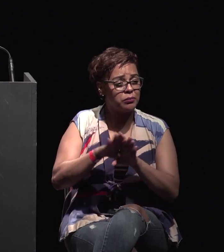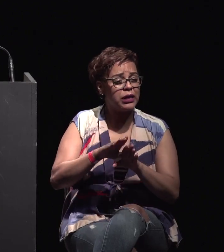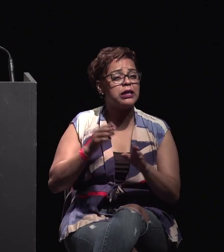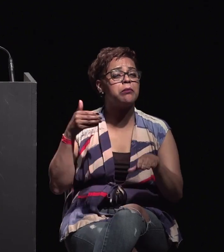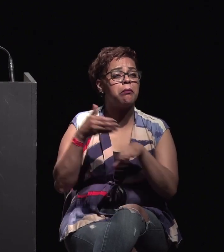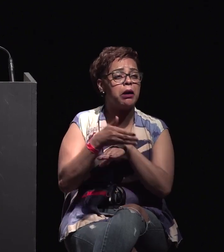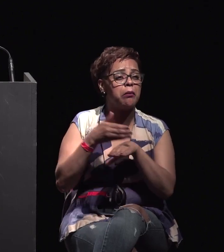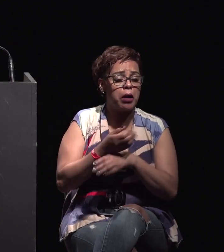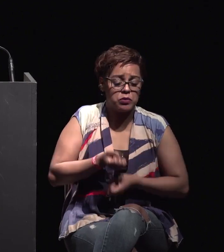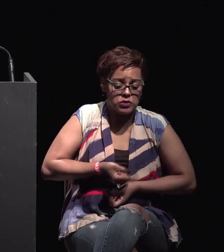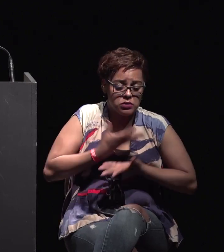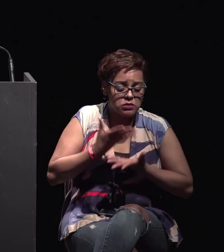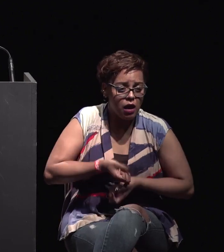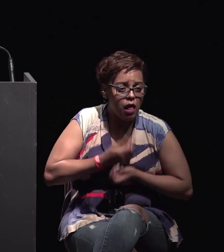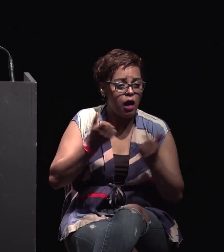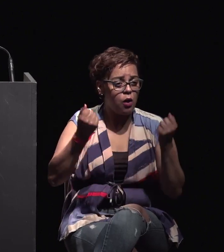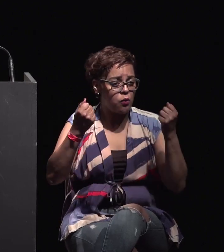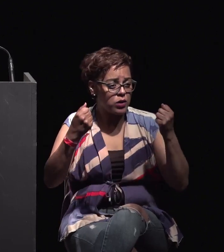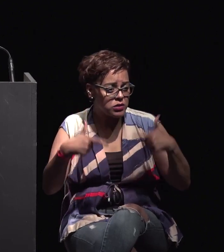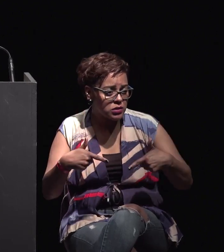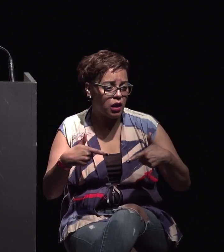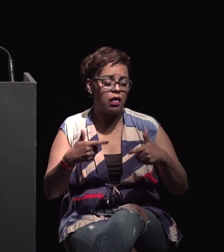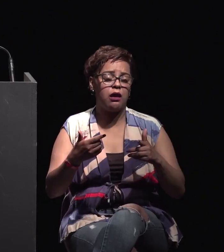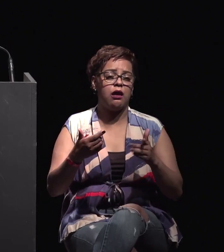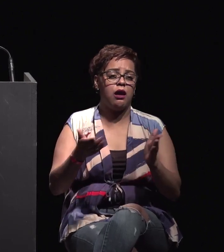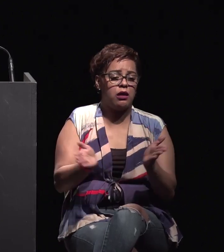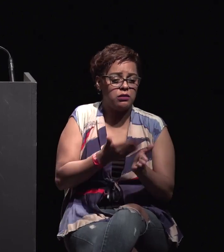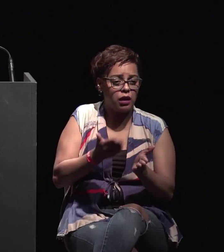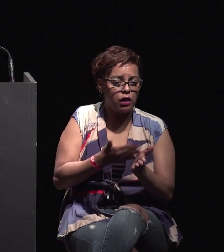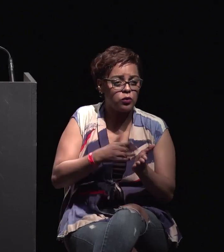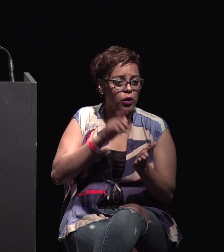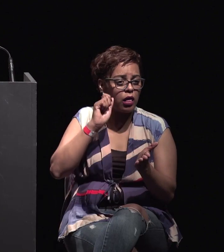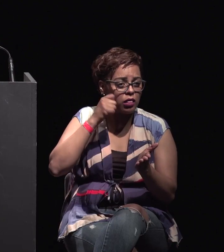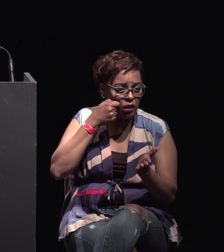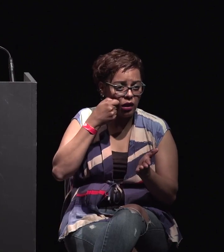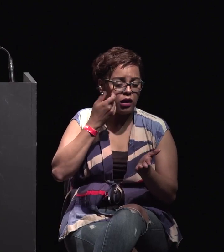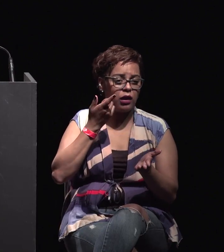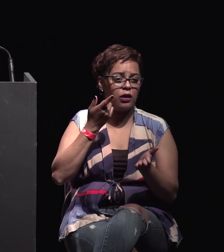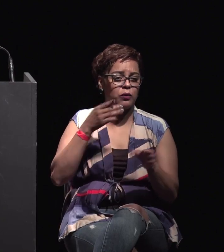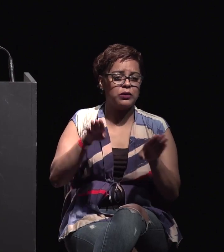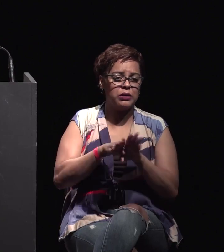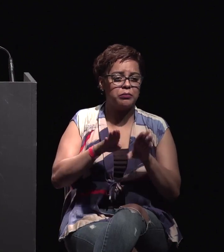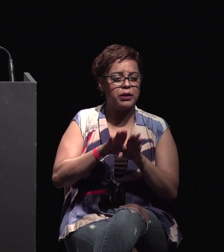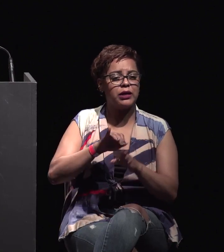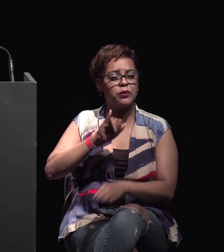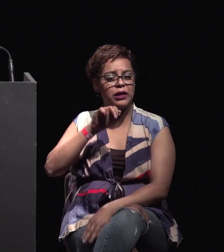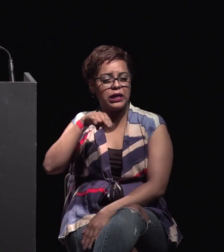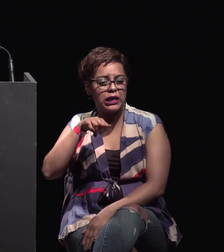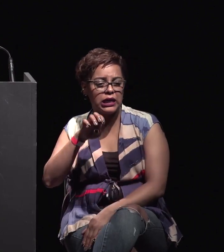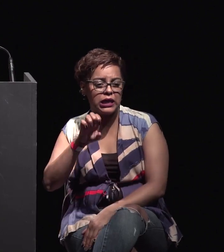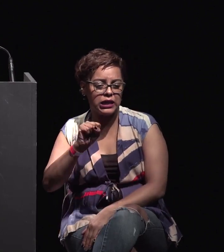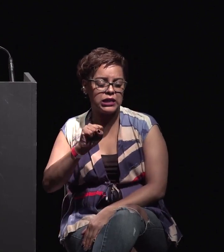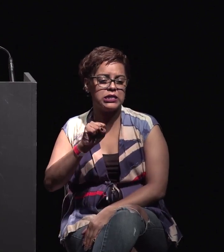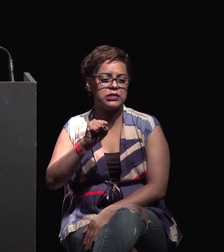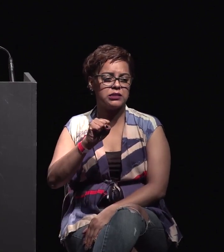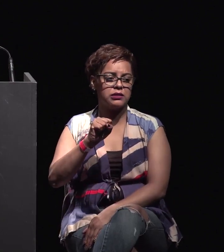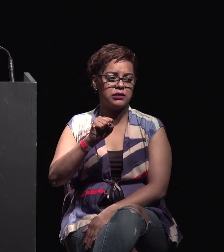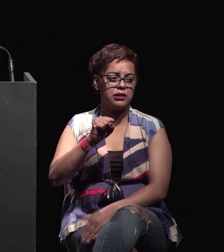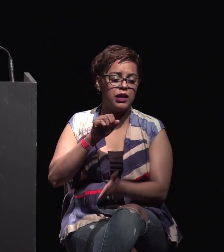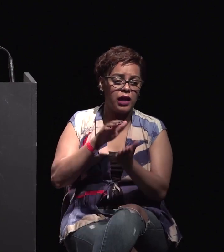slams, na literatura negra, nos livros artesanais, nos zines, nas